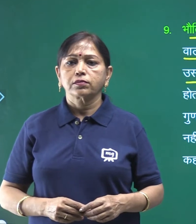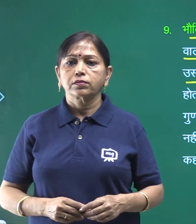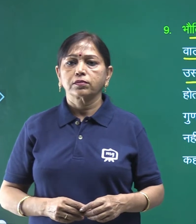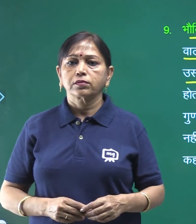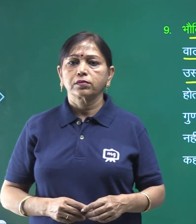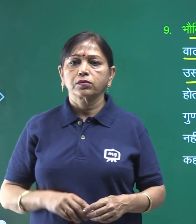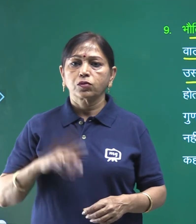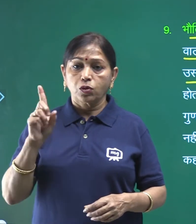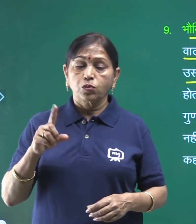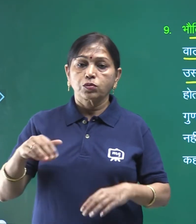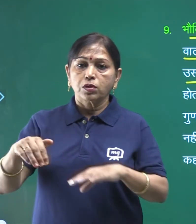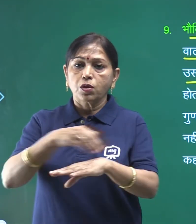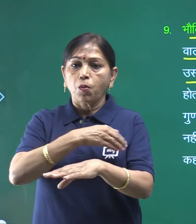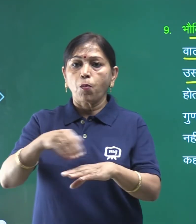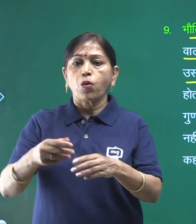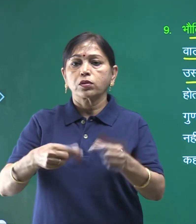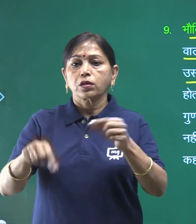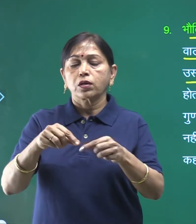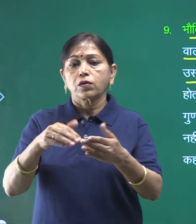उसकी भौतिक अवस्था में